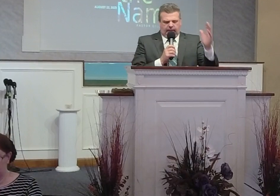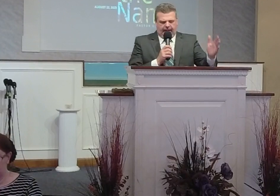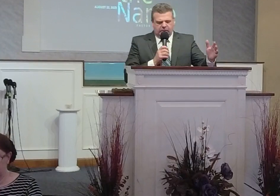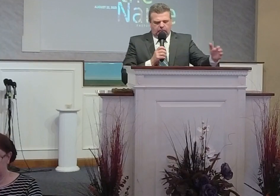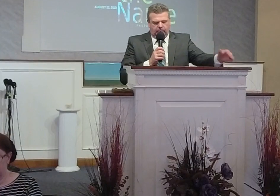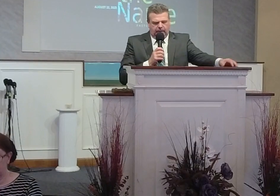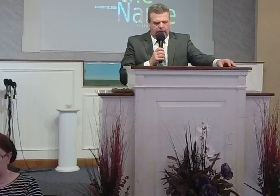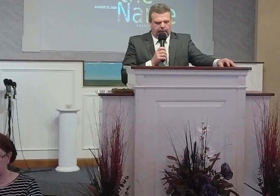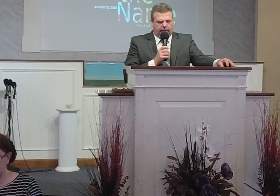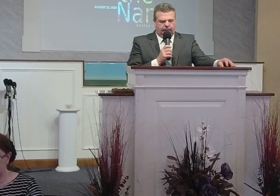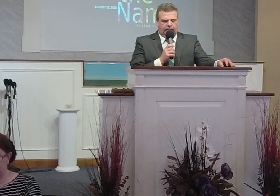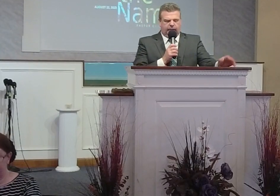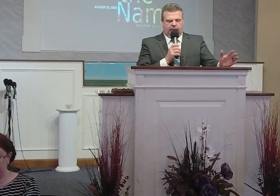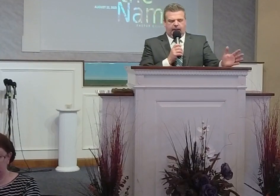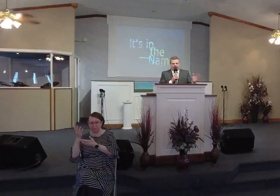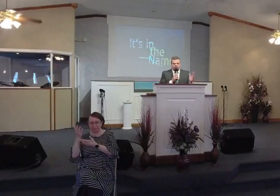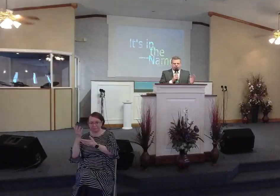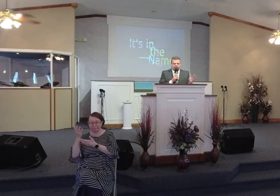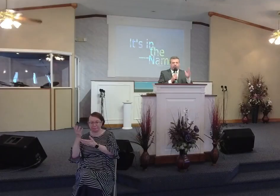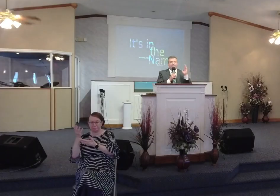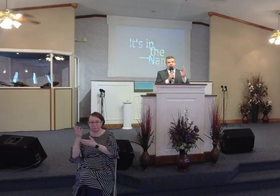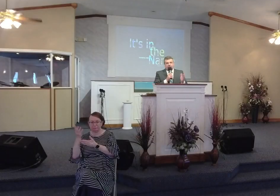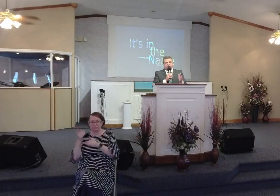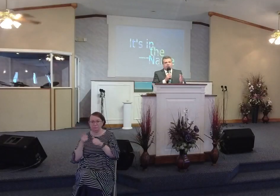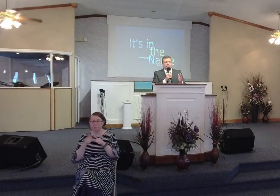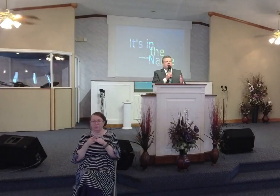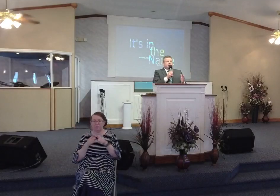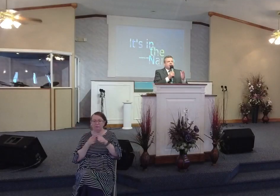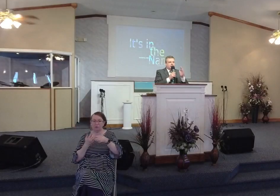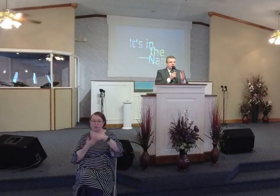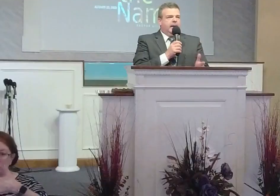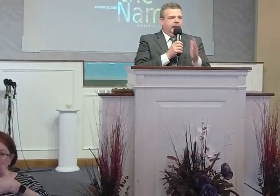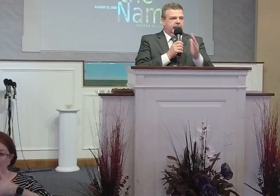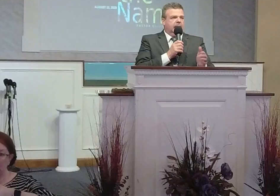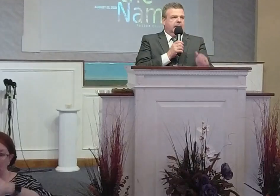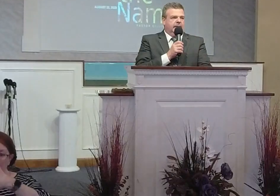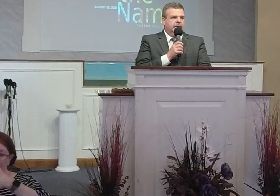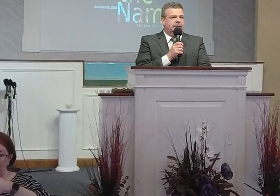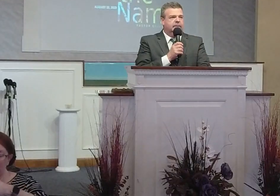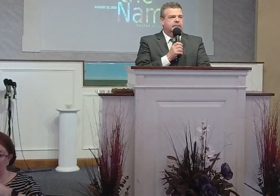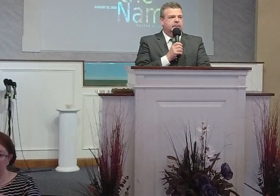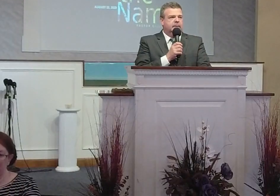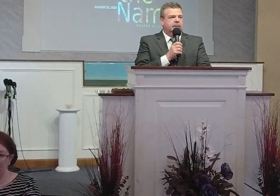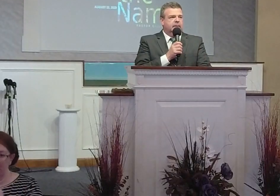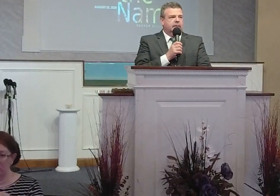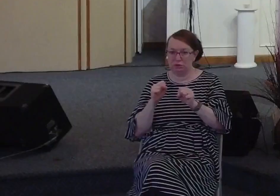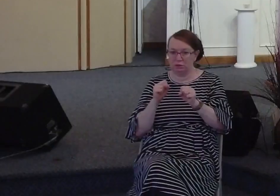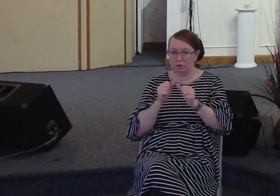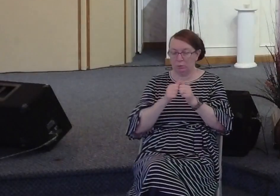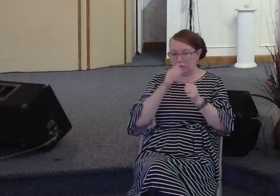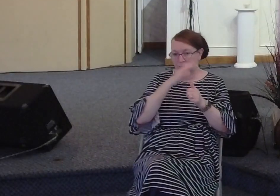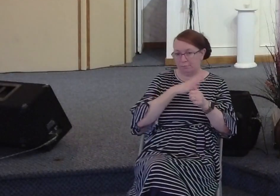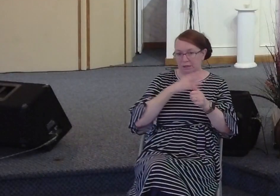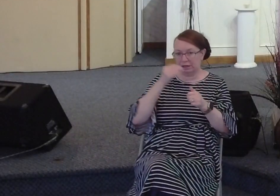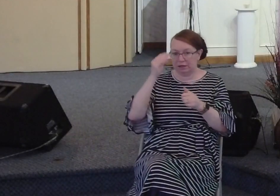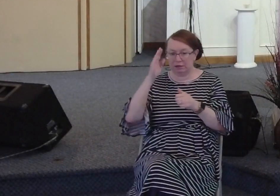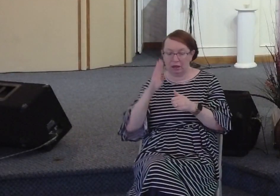arca, él se sacrificó a Dios y empezó a tener una interacción de salvación entre Dios y el